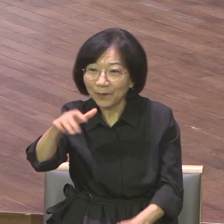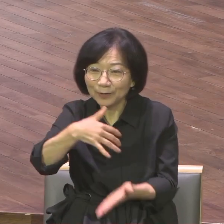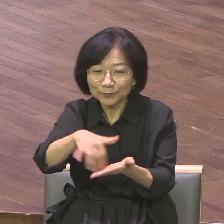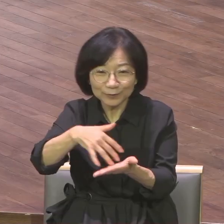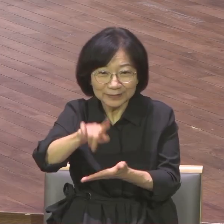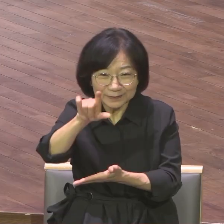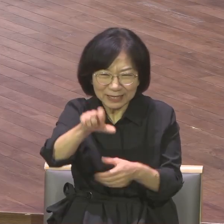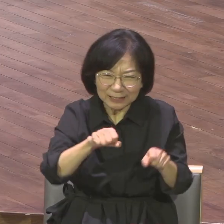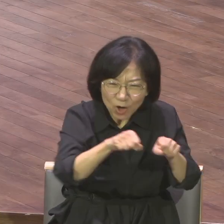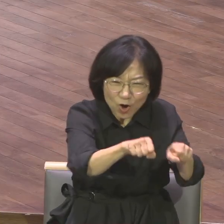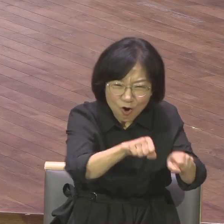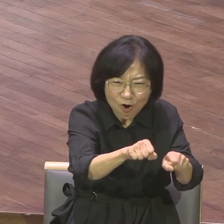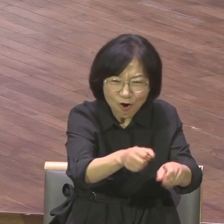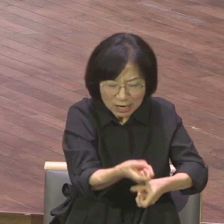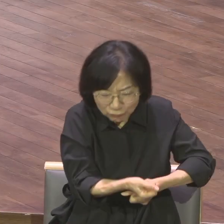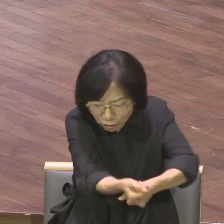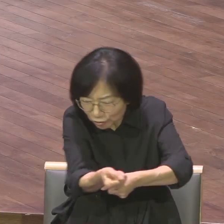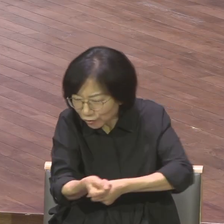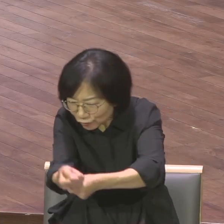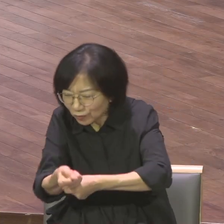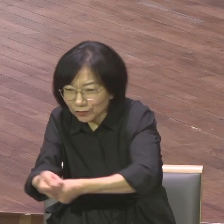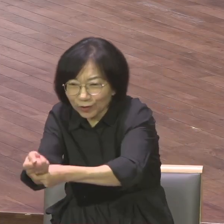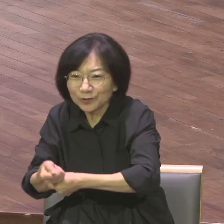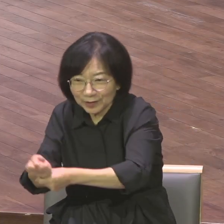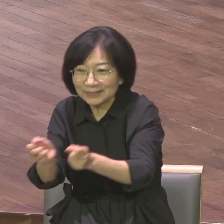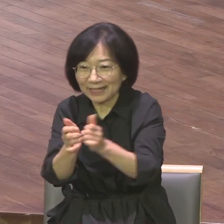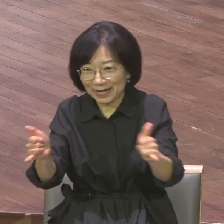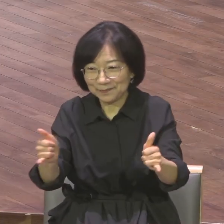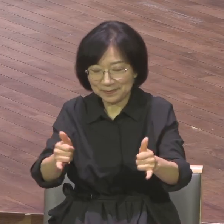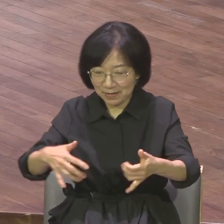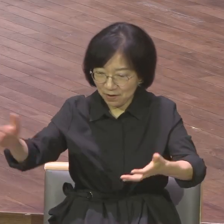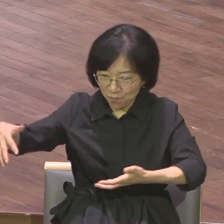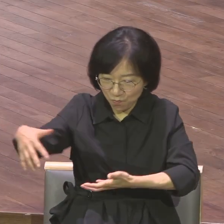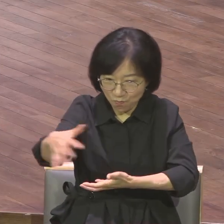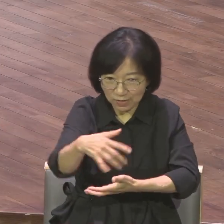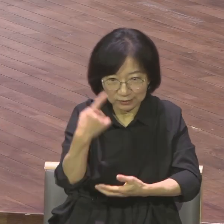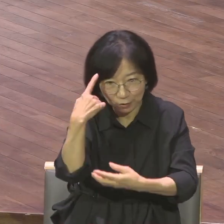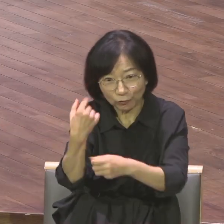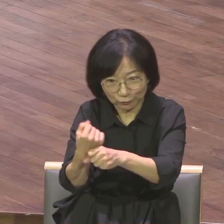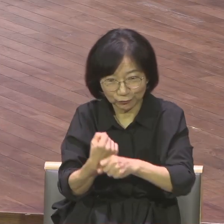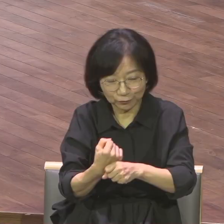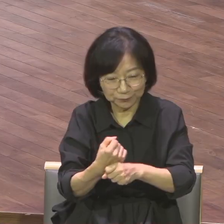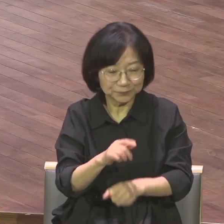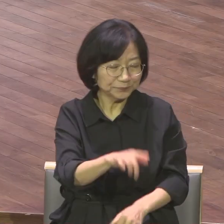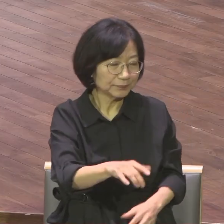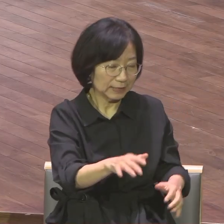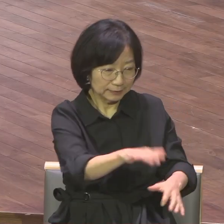호텔 미화원 그 대상으로 연구를 했어요. 한 팀에게는